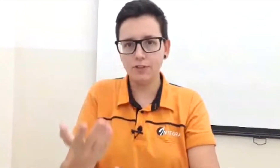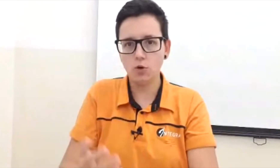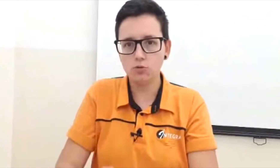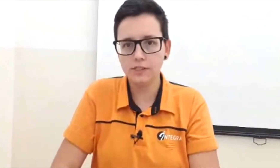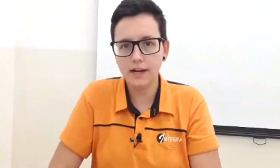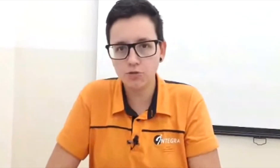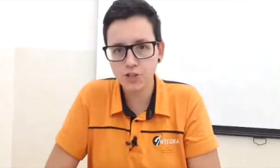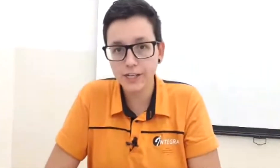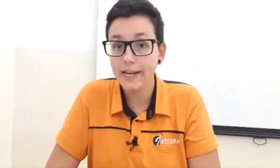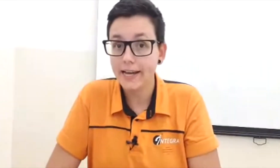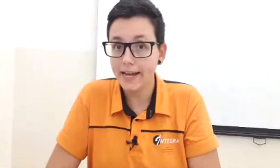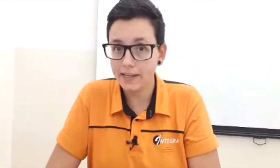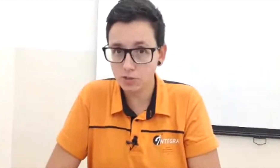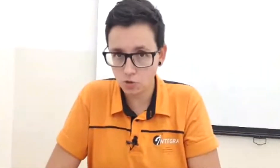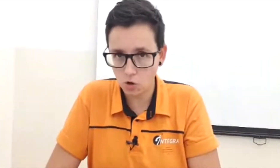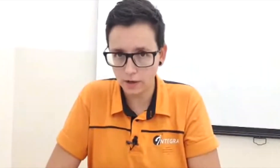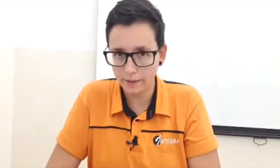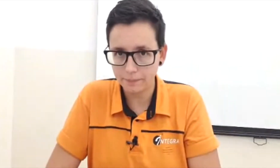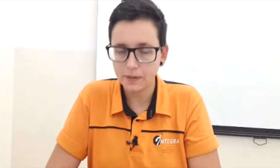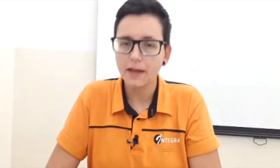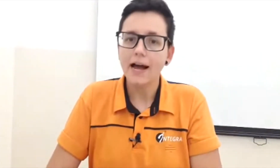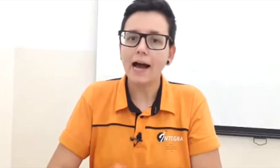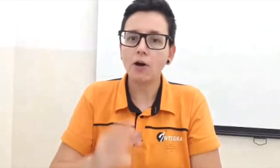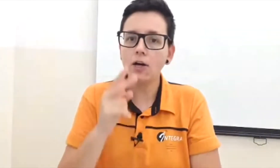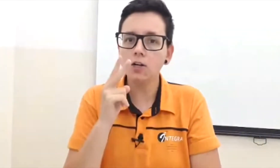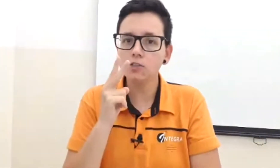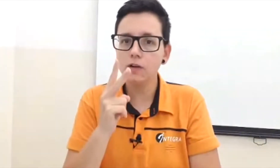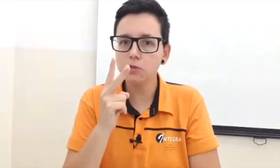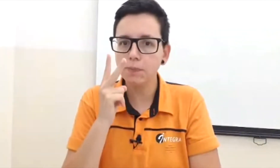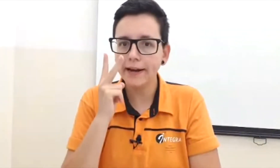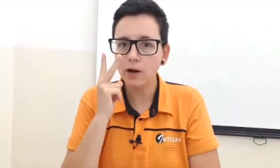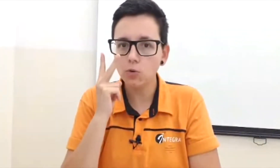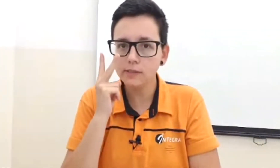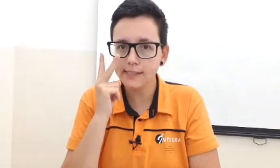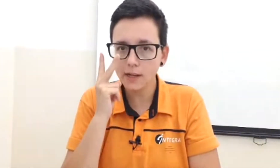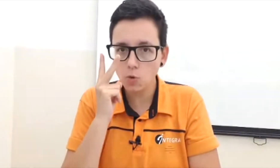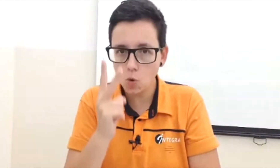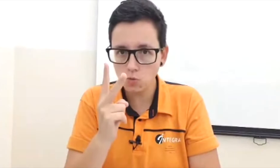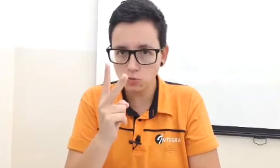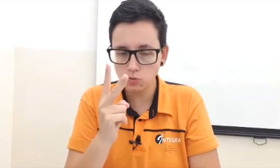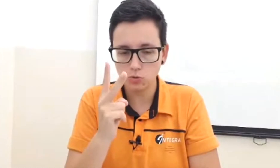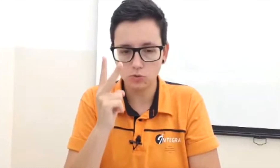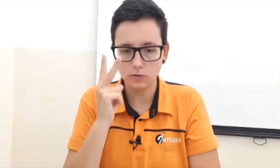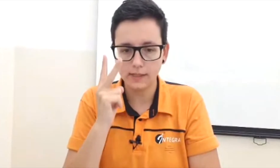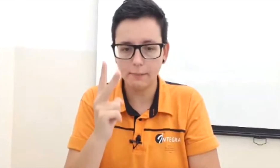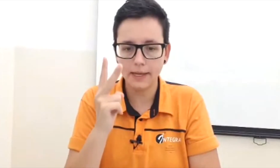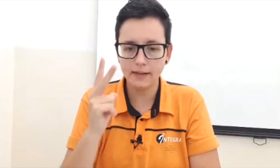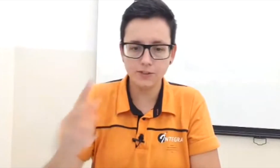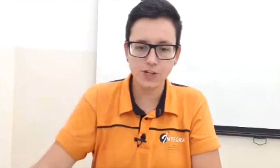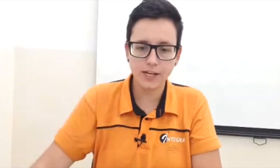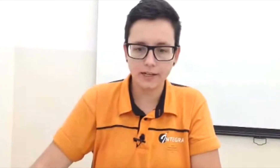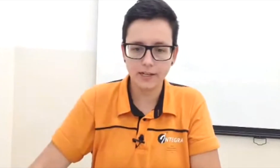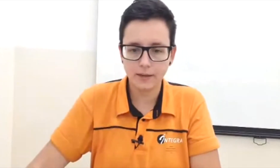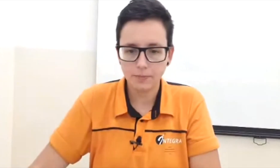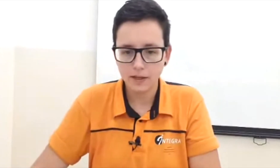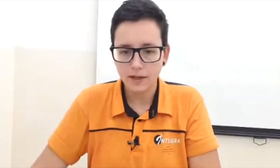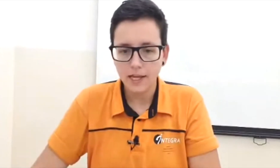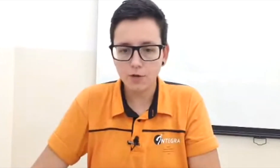virou o sinal de escola. Agora nós vamos para o segundo da minha listinha aqui. Eu vou